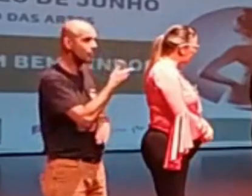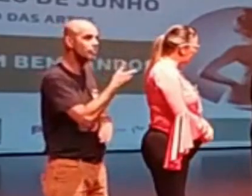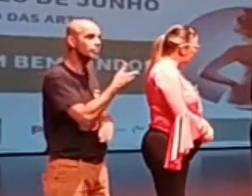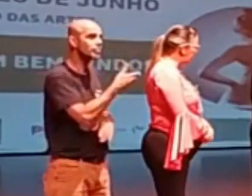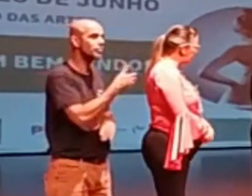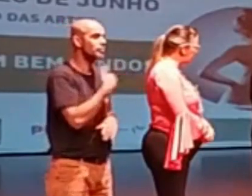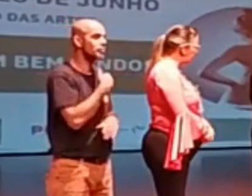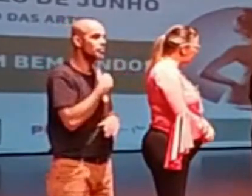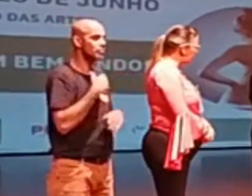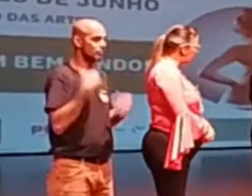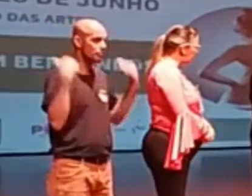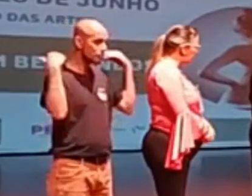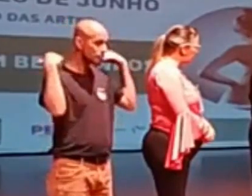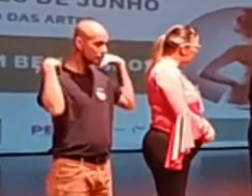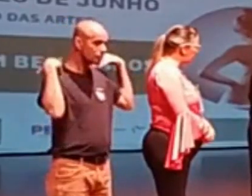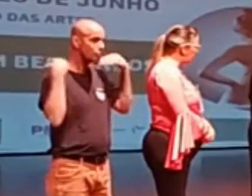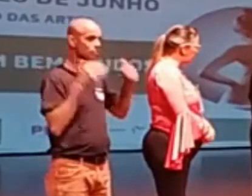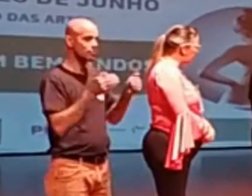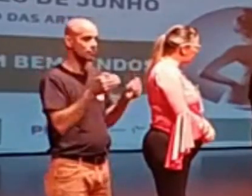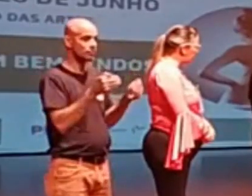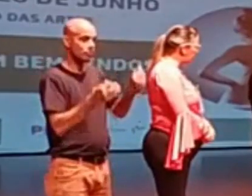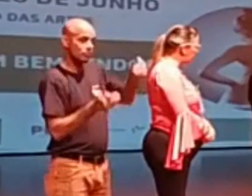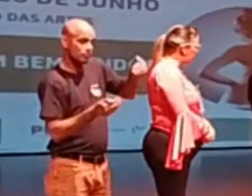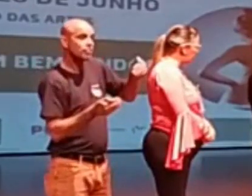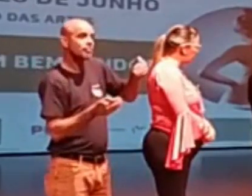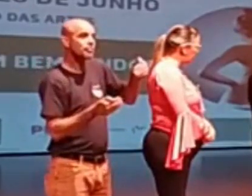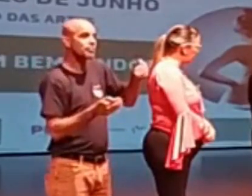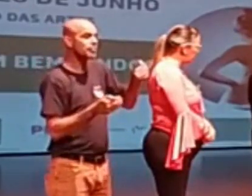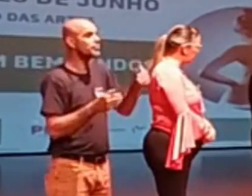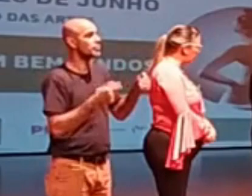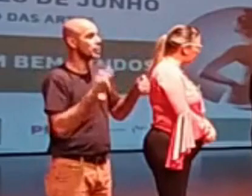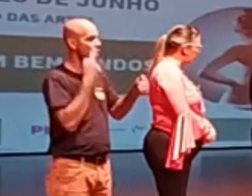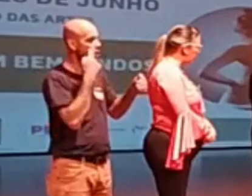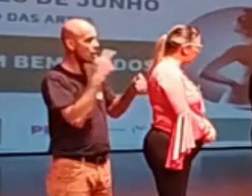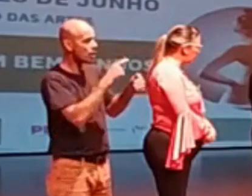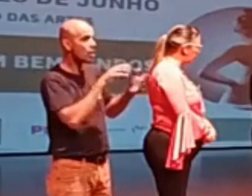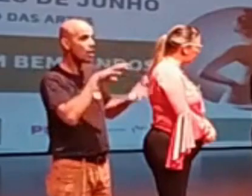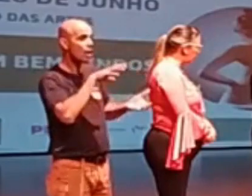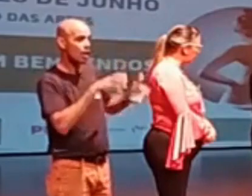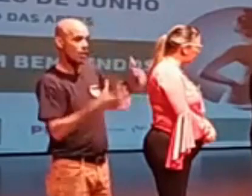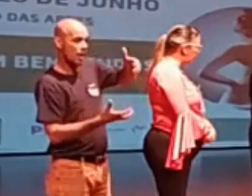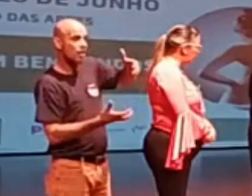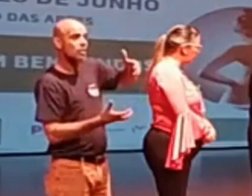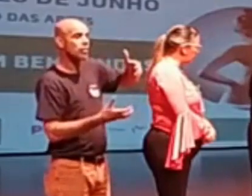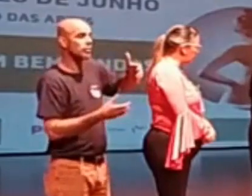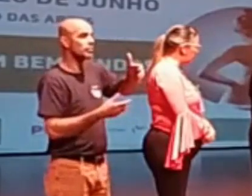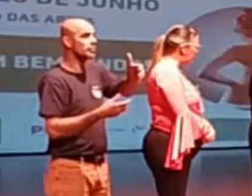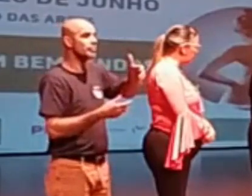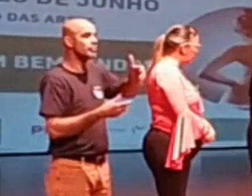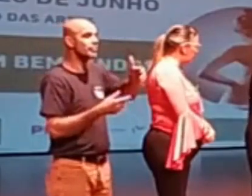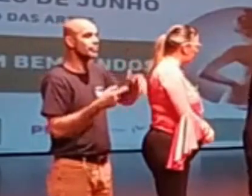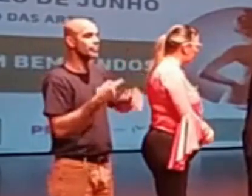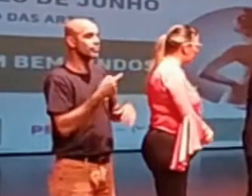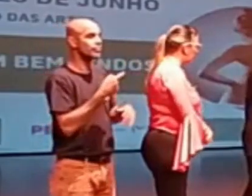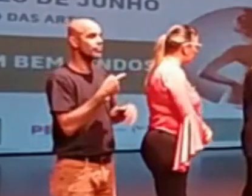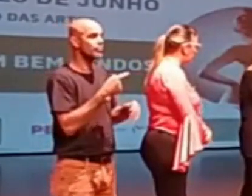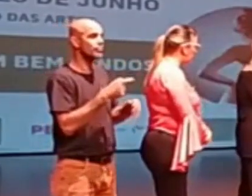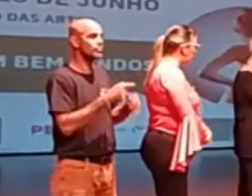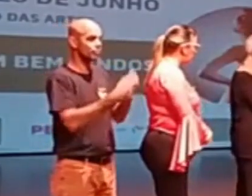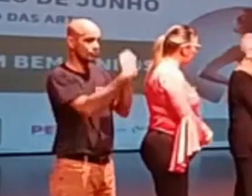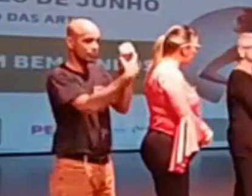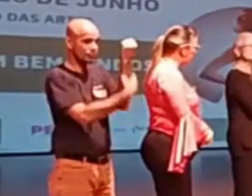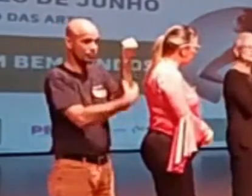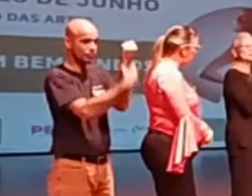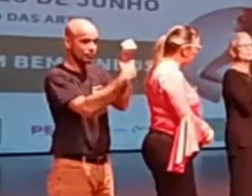que tem quando a gente fala de desvio, quando a gente estava falando de uma alteração da coluna e